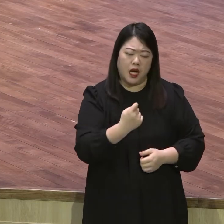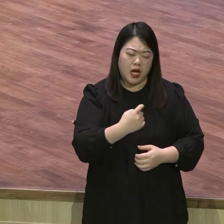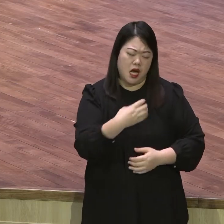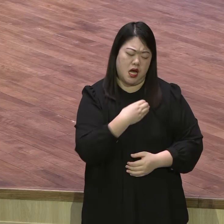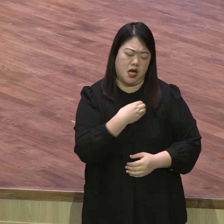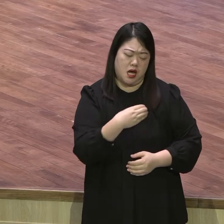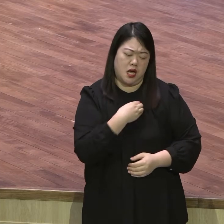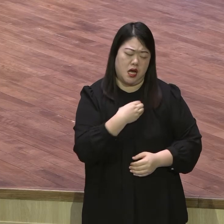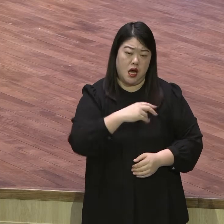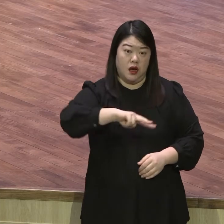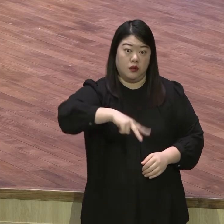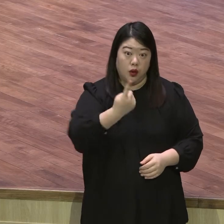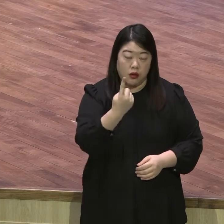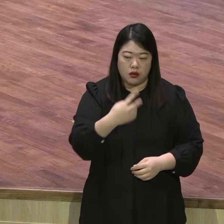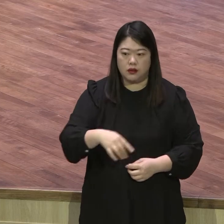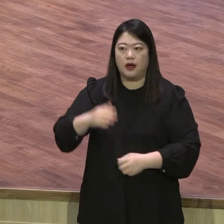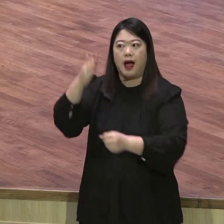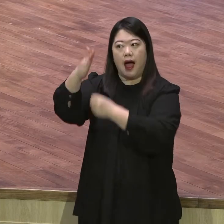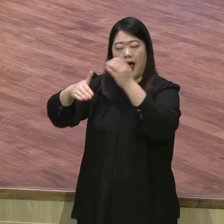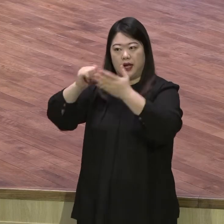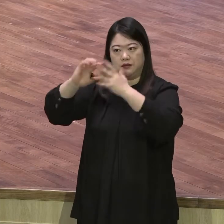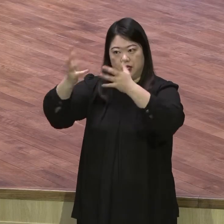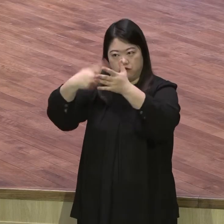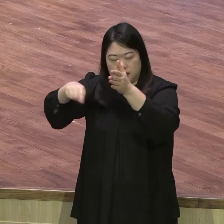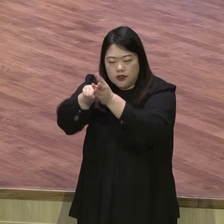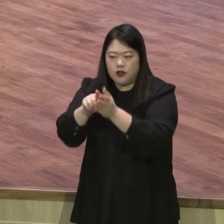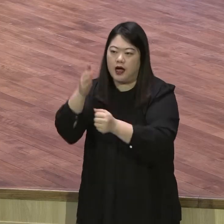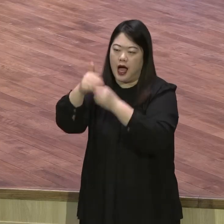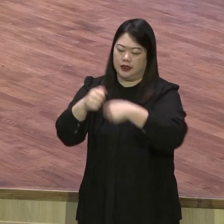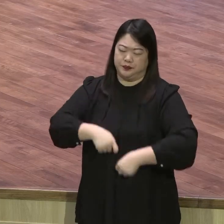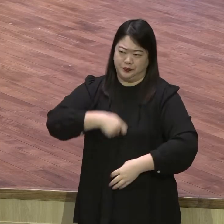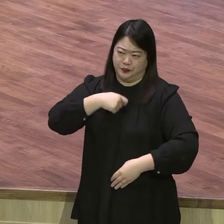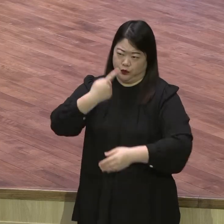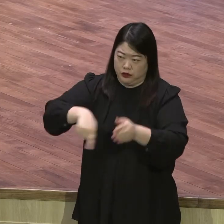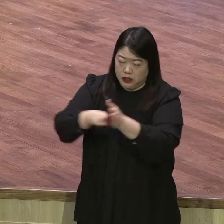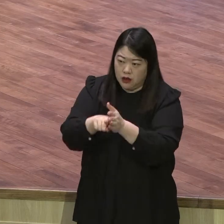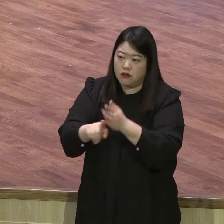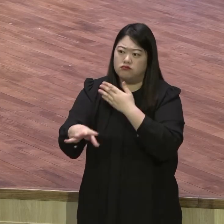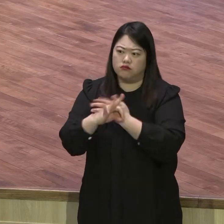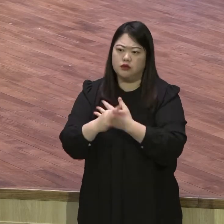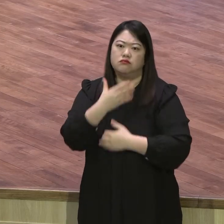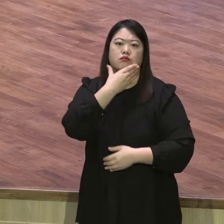그것이 의를 위한 것이면 복되더라. 복이 된다.